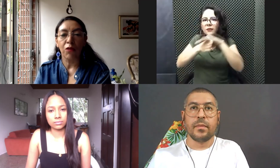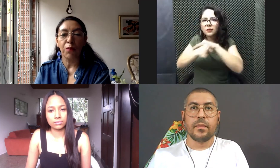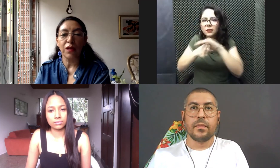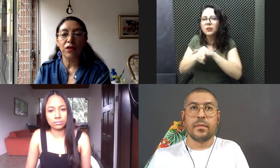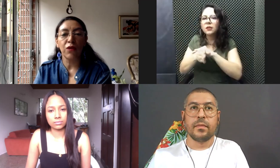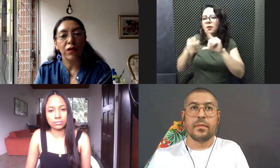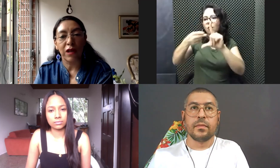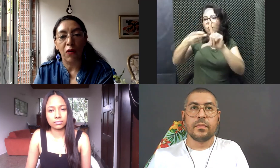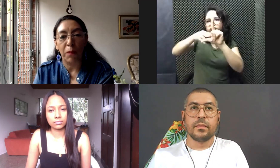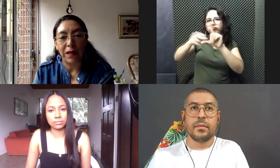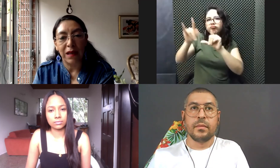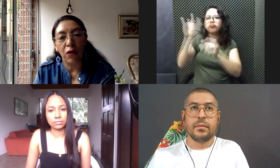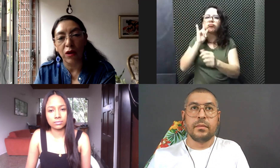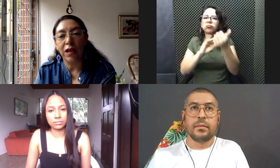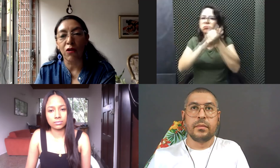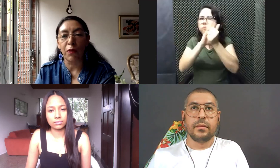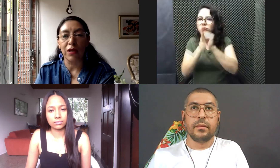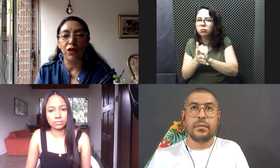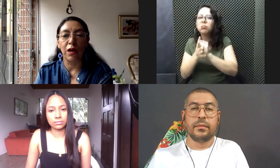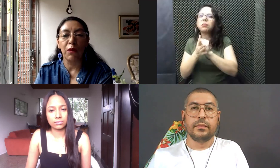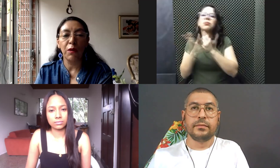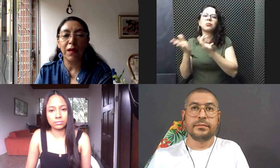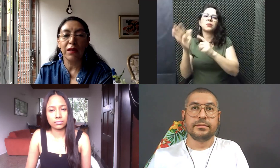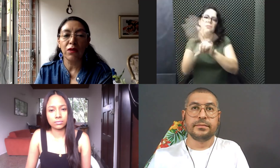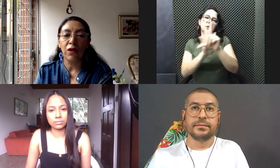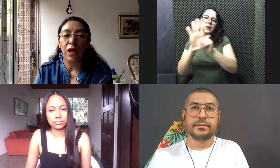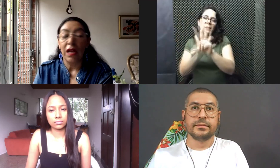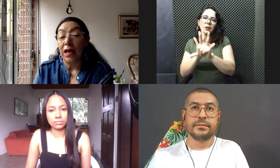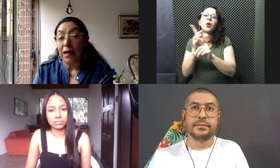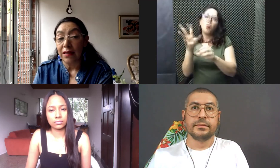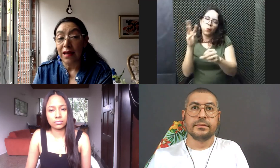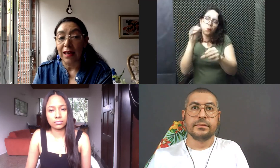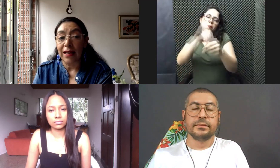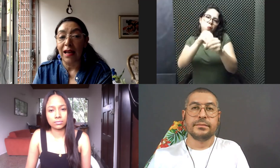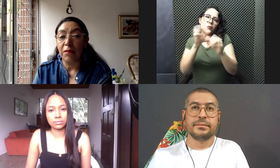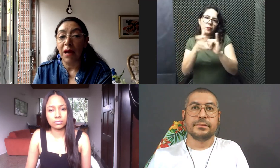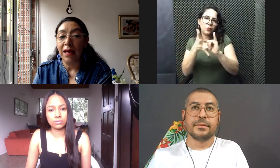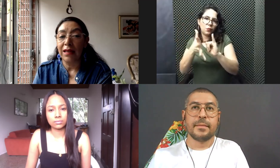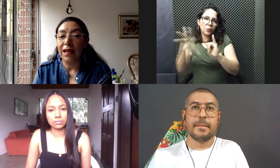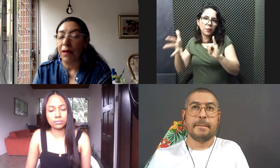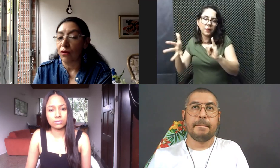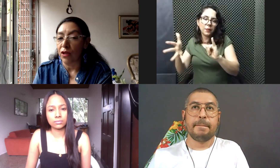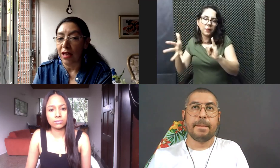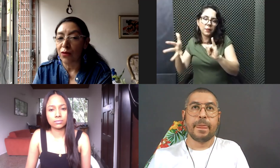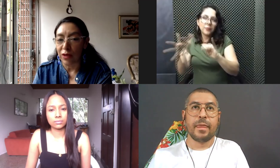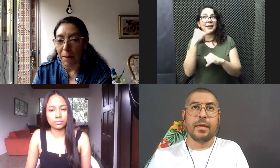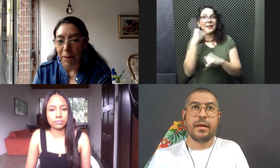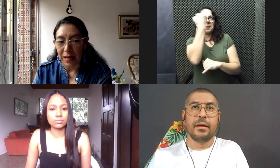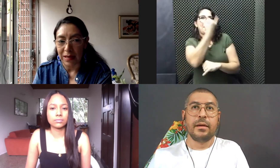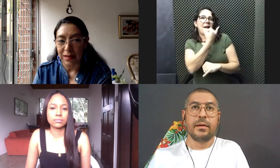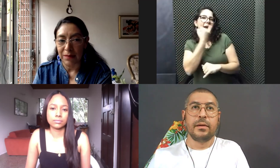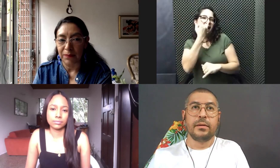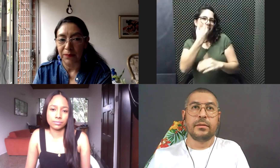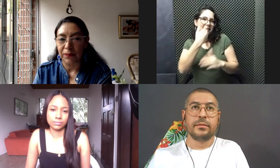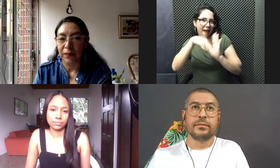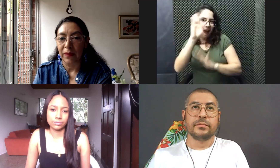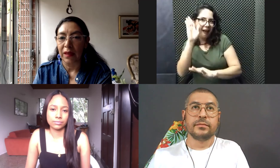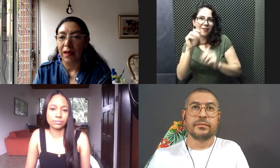la corporación que nos acompaña hoy, la Corporación El Movimiento, ya que es la imagen de la mayoría de sus